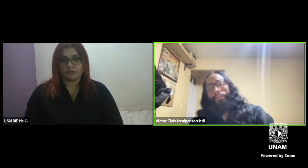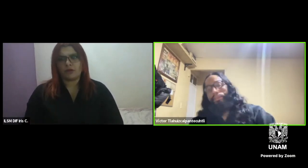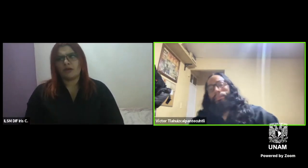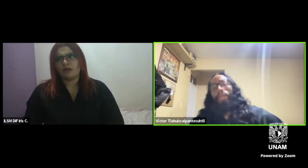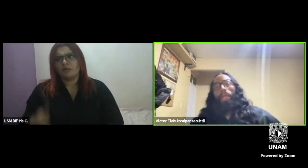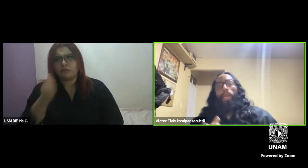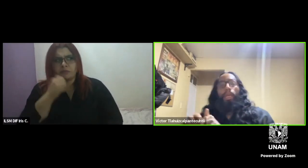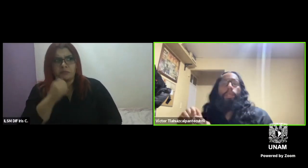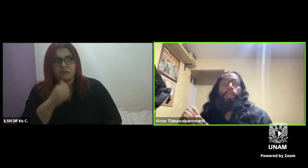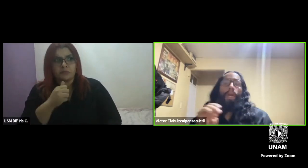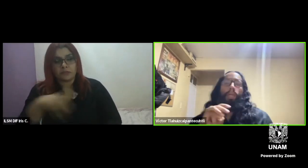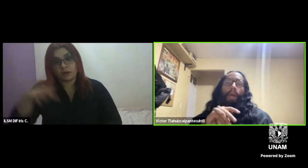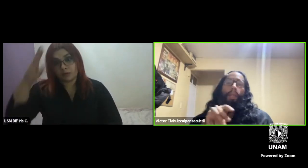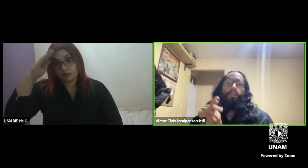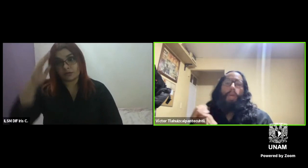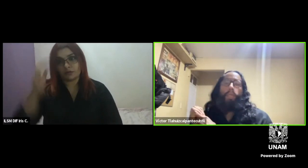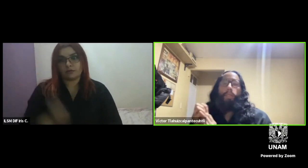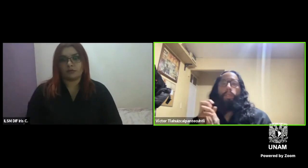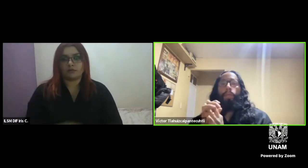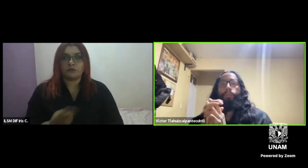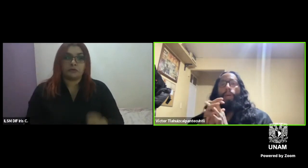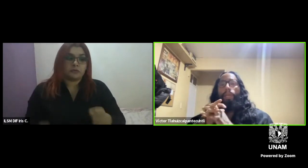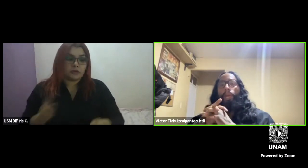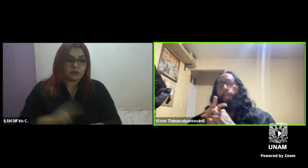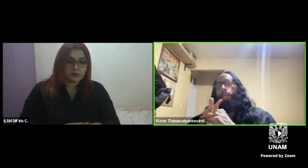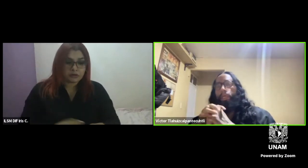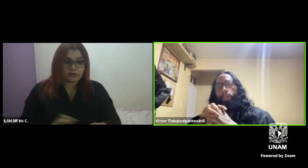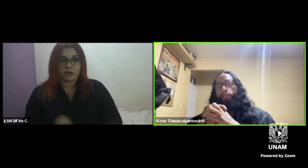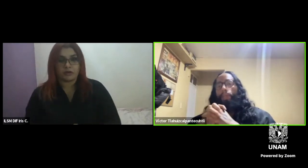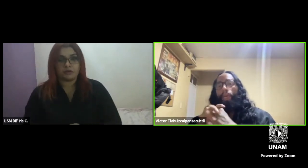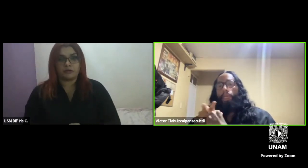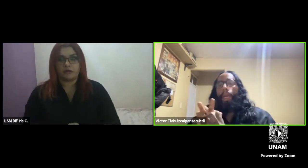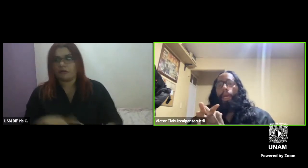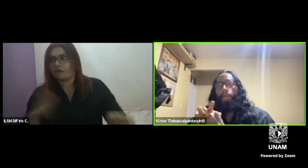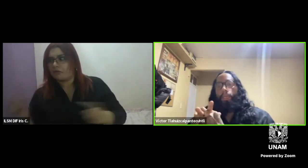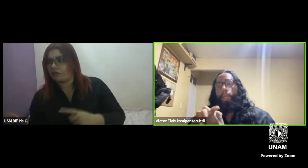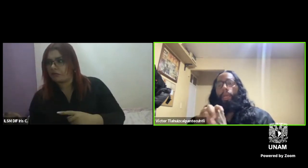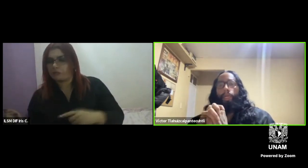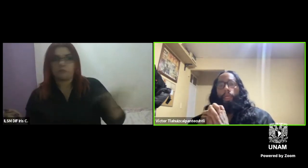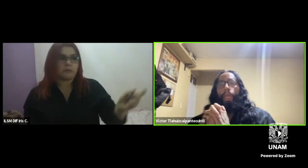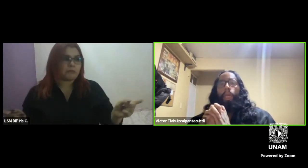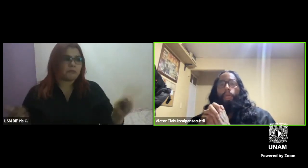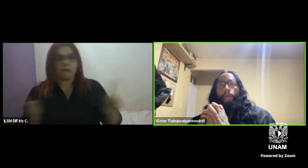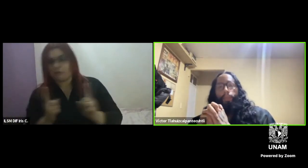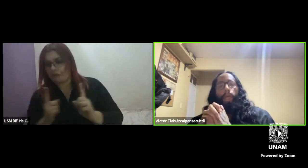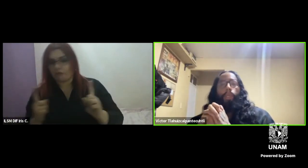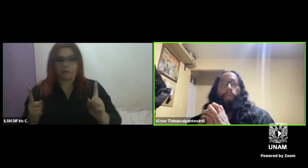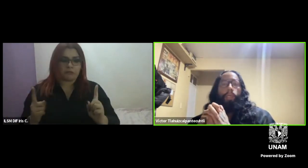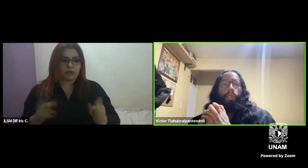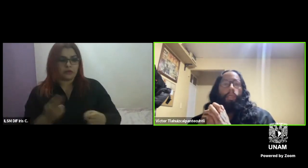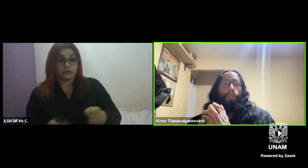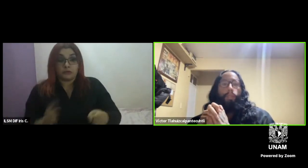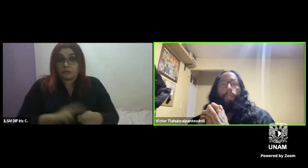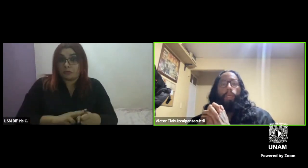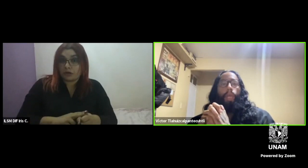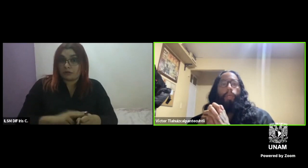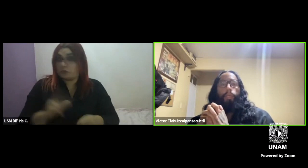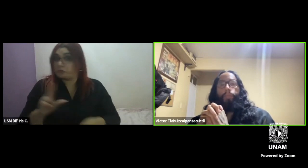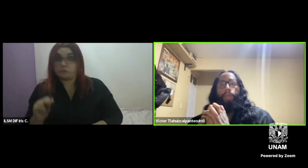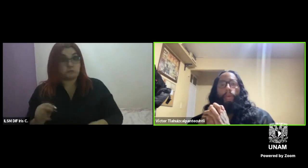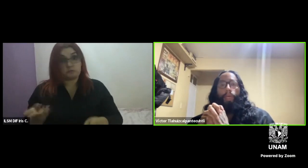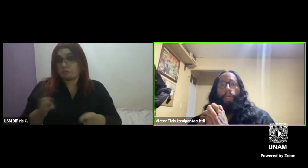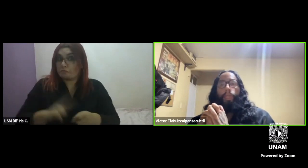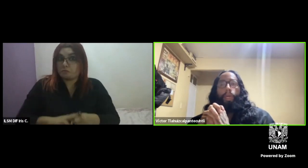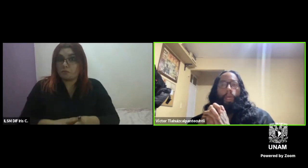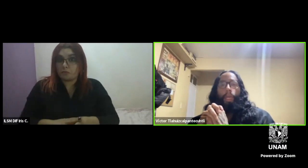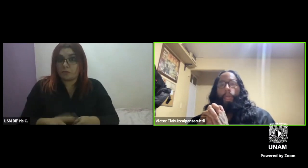binarismos, ¿no? Normalidad versus anormalidad, ¿no? Que es una de las clasificaciones o conceptos